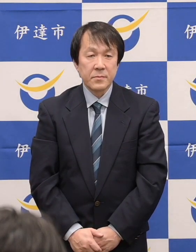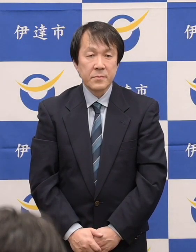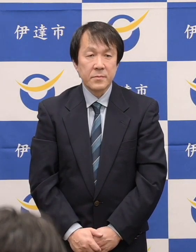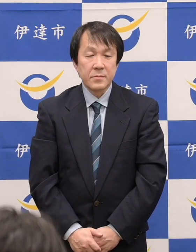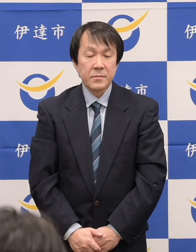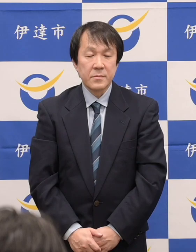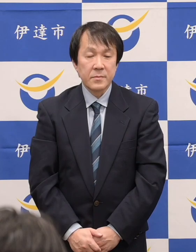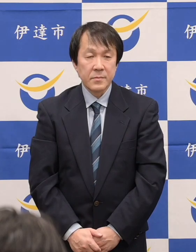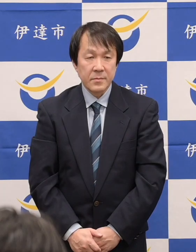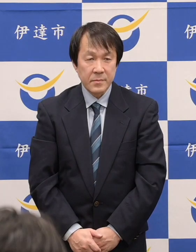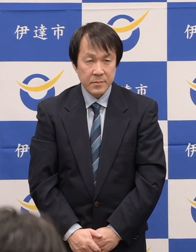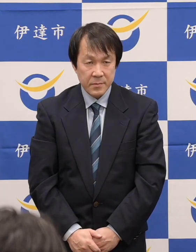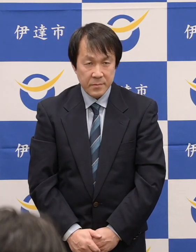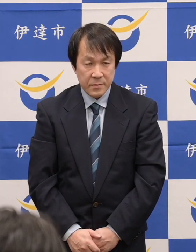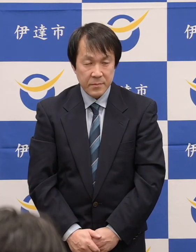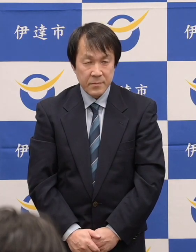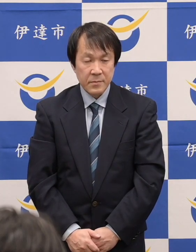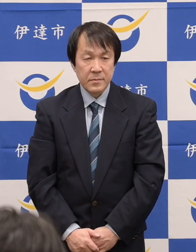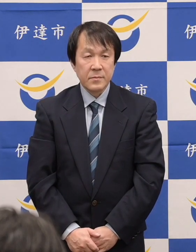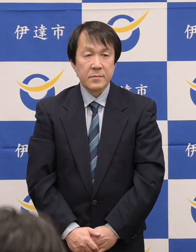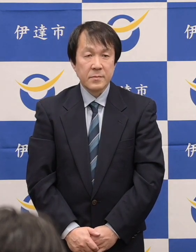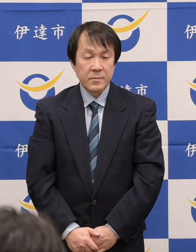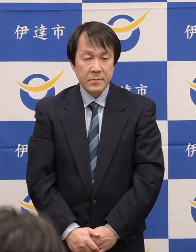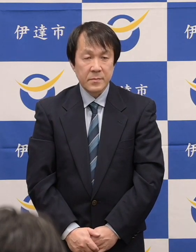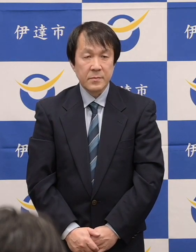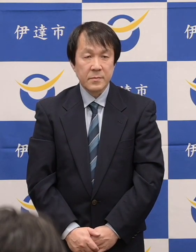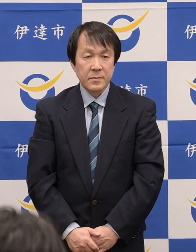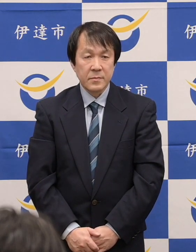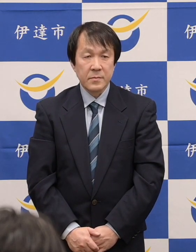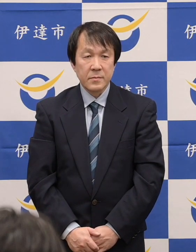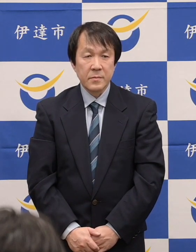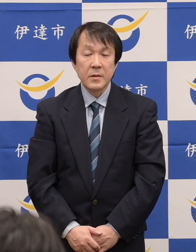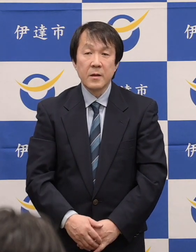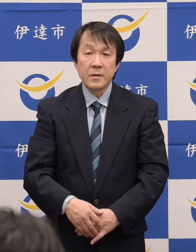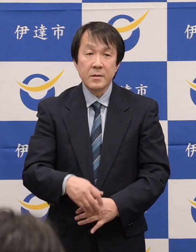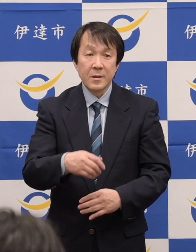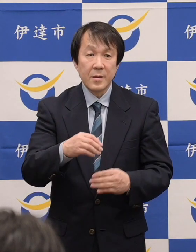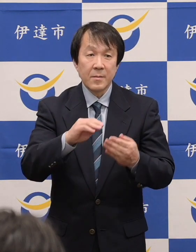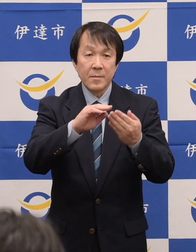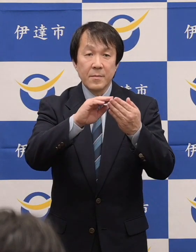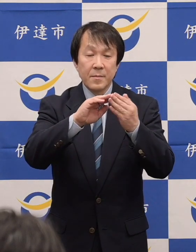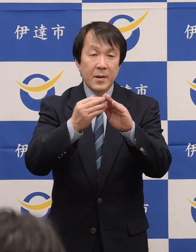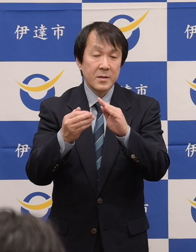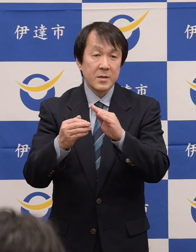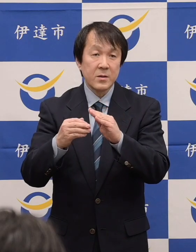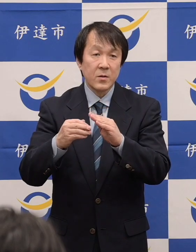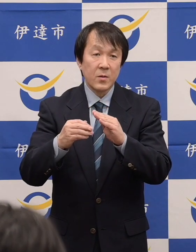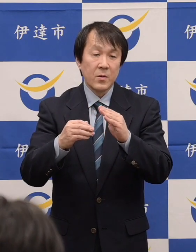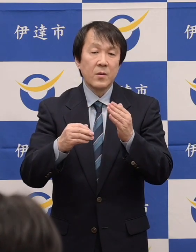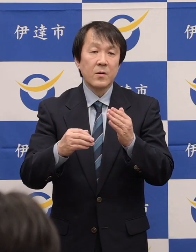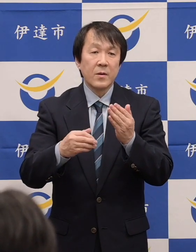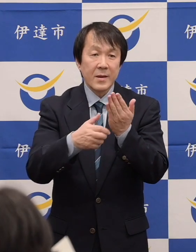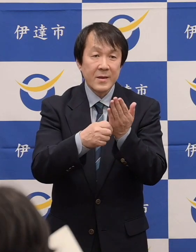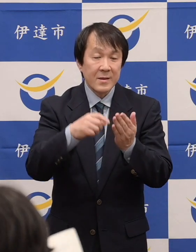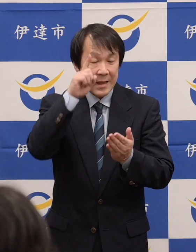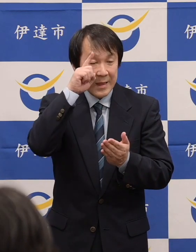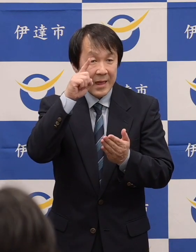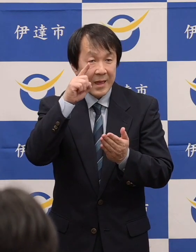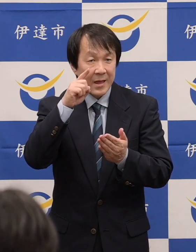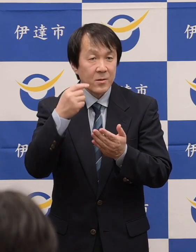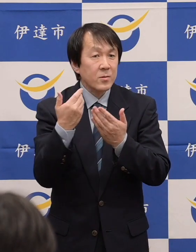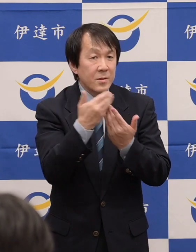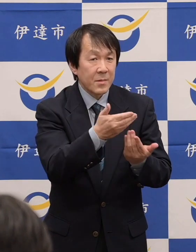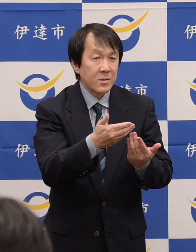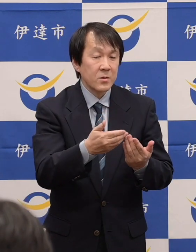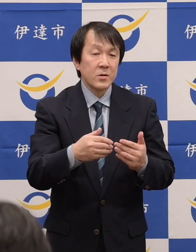福島民友新聞の岡田と申します。一番最初の町の駅立ての方での項目だったんですけど、施